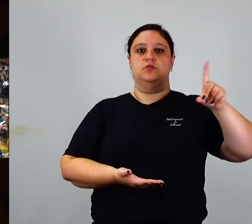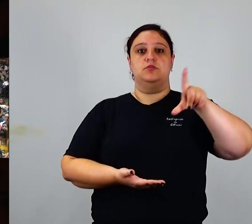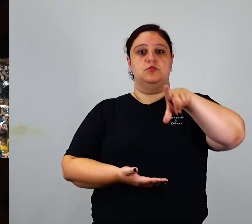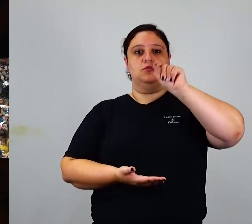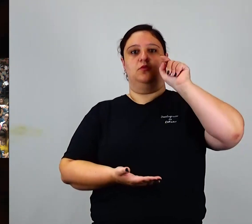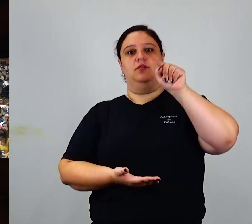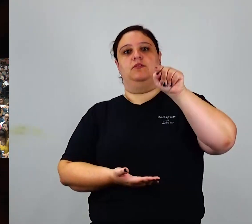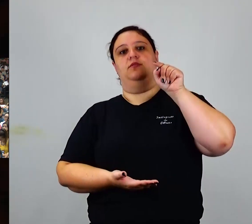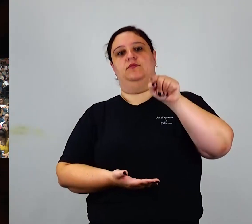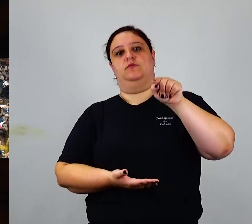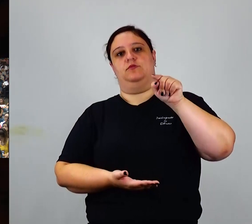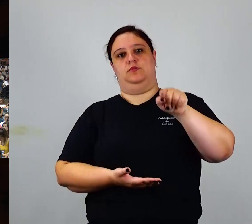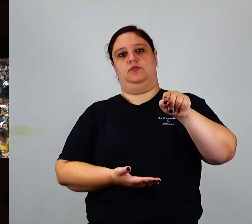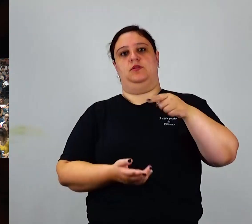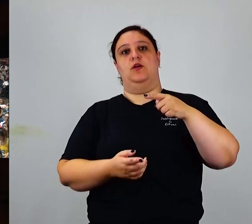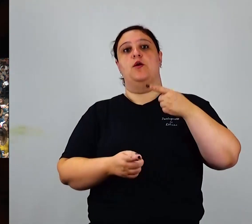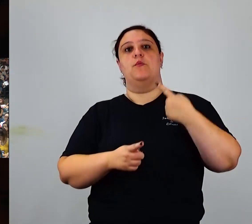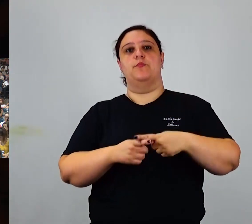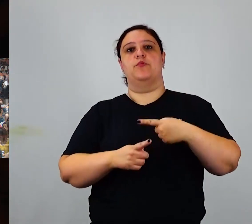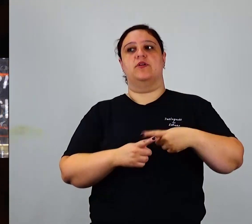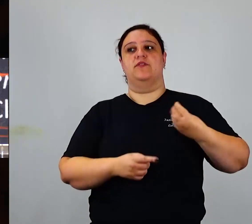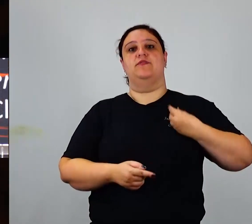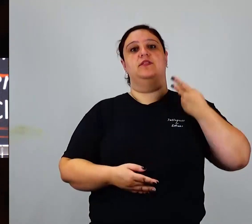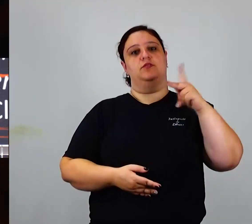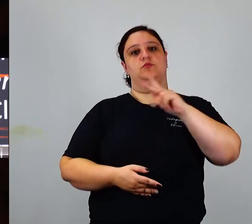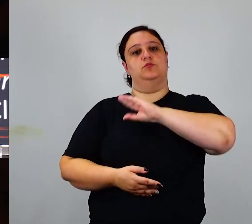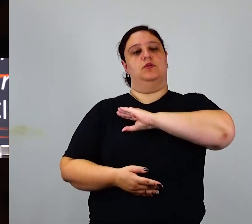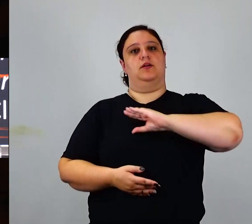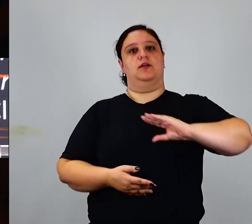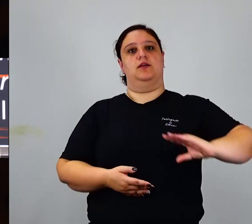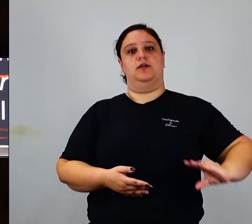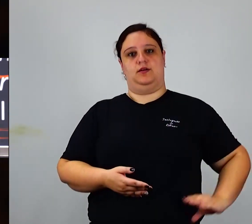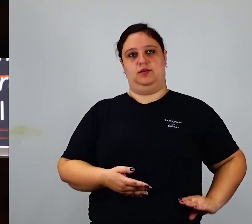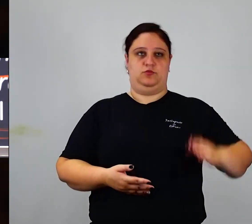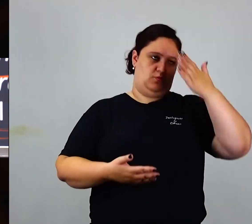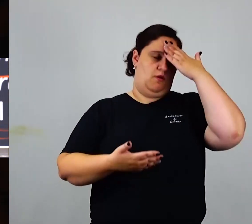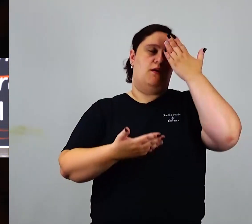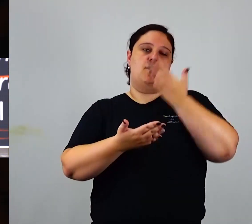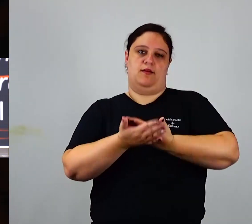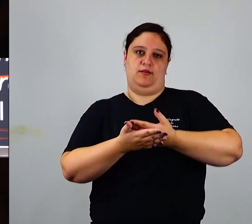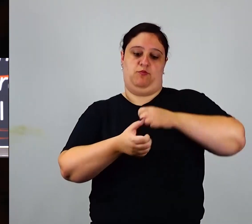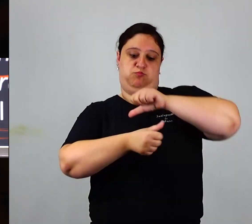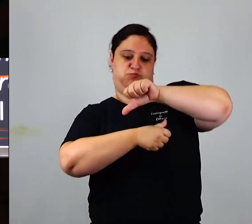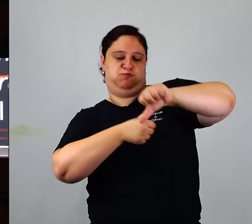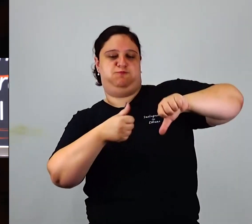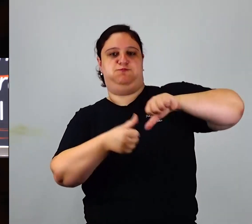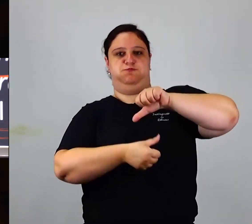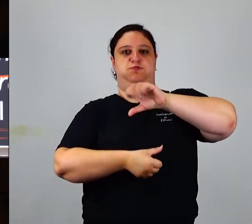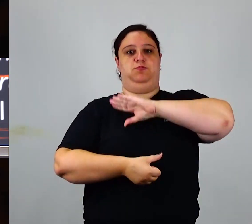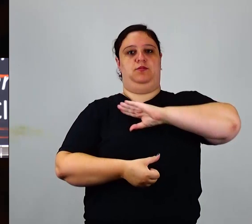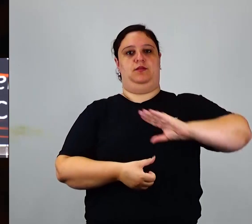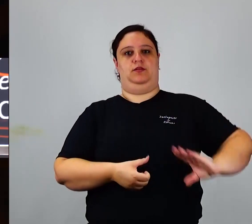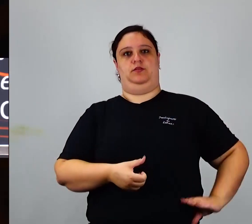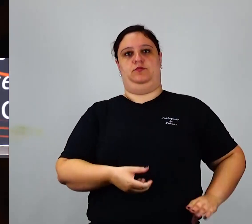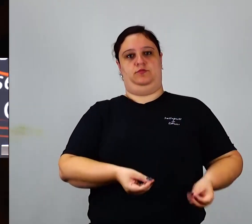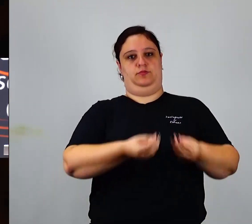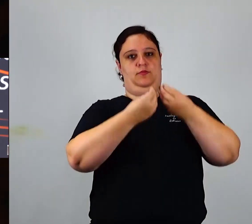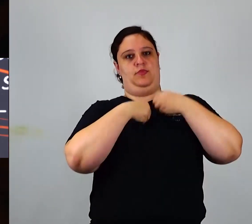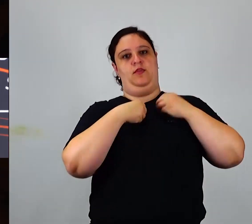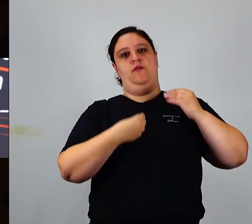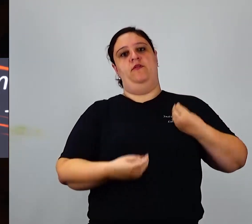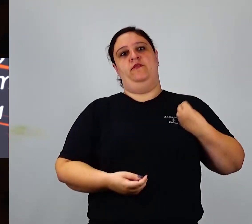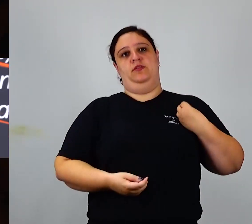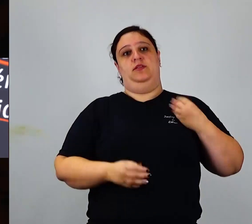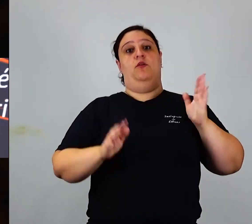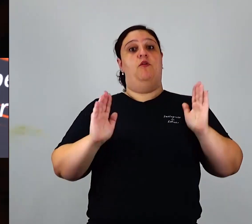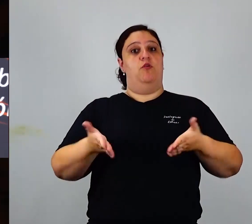aconteceu quando você creu no Senhor. Cristo se tornou a vida de vocês. Então hoje, o